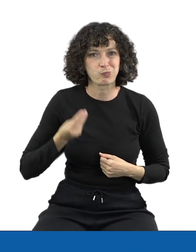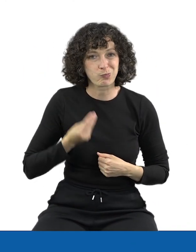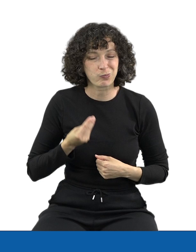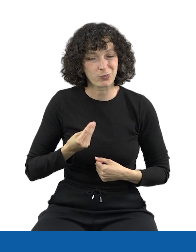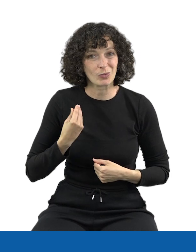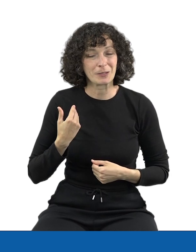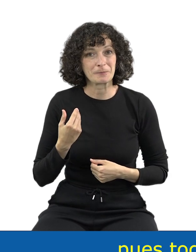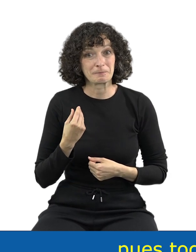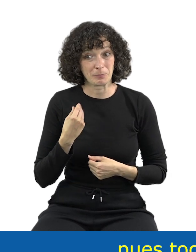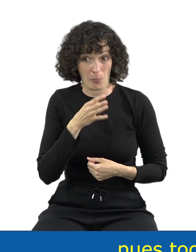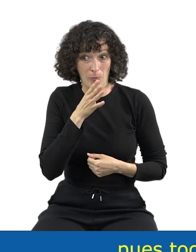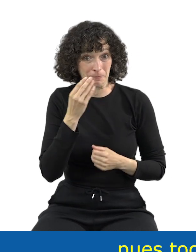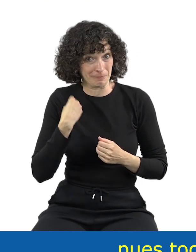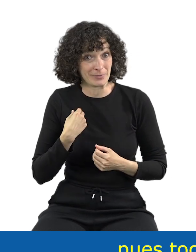esta